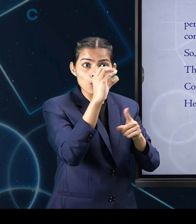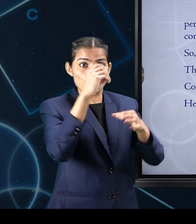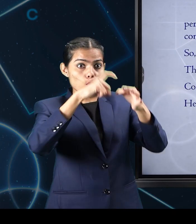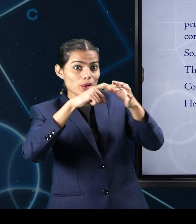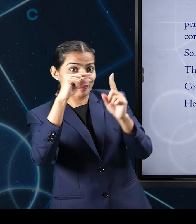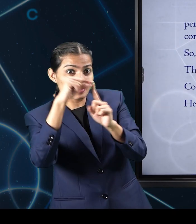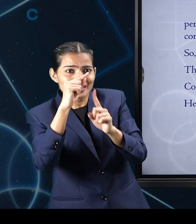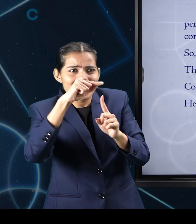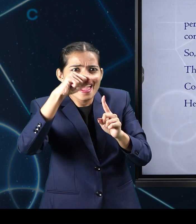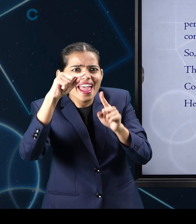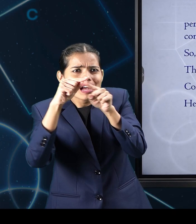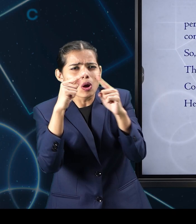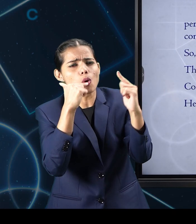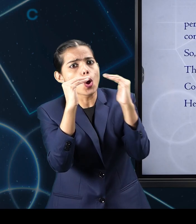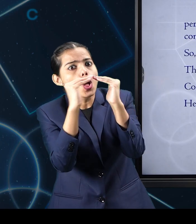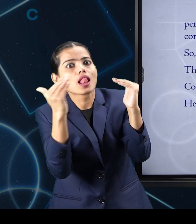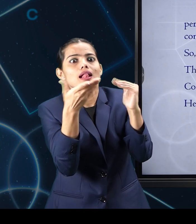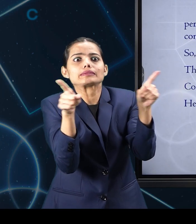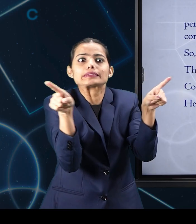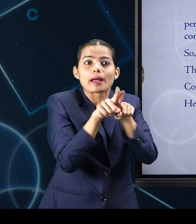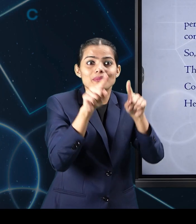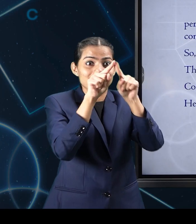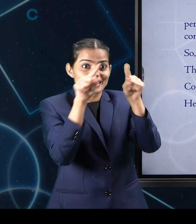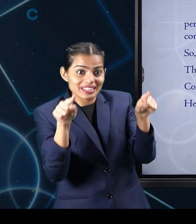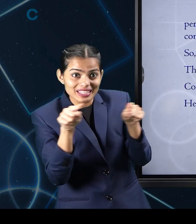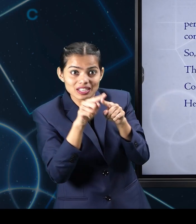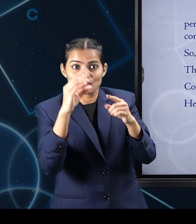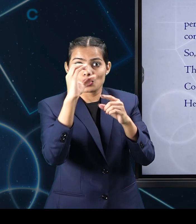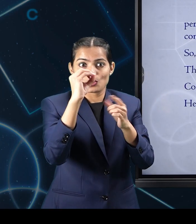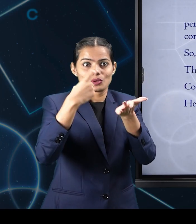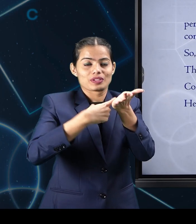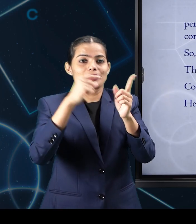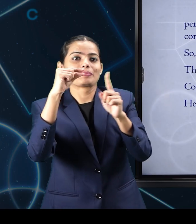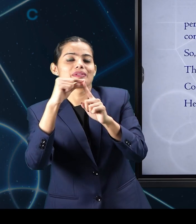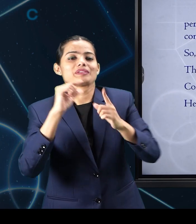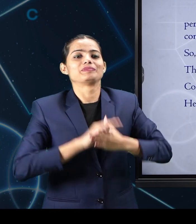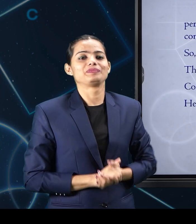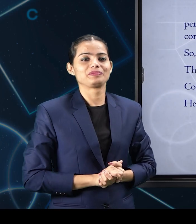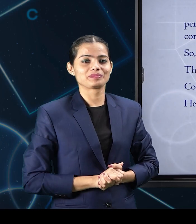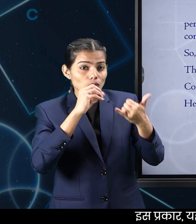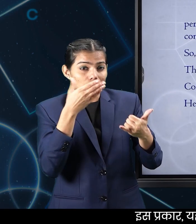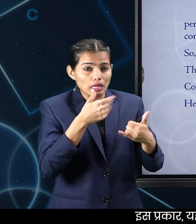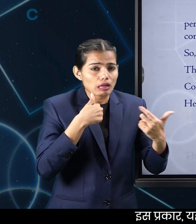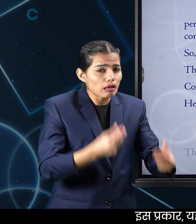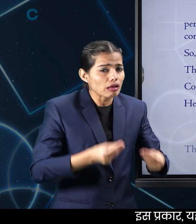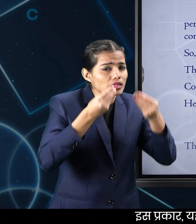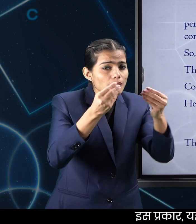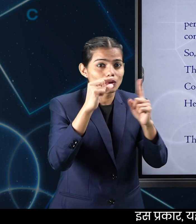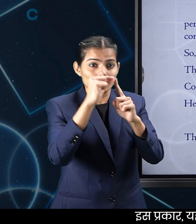त्रिभुज OQP अप्रोक्सीमेटली इक्वल टू त्रिभुज ORP। इस प्रकार यह PQ